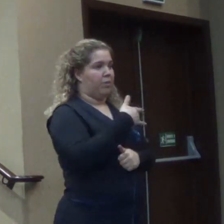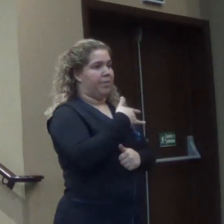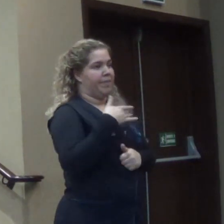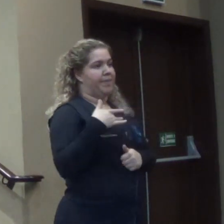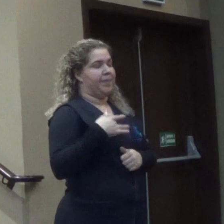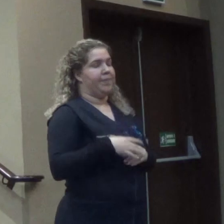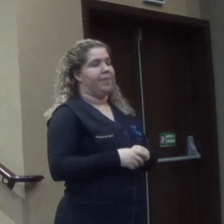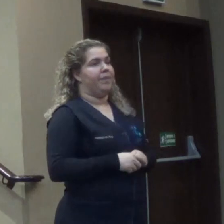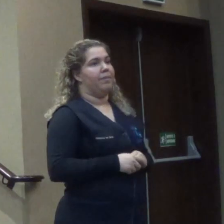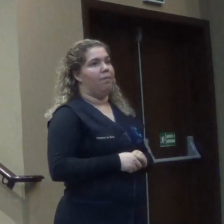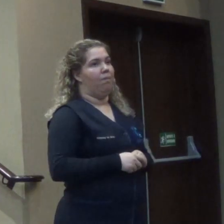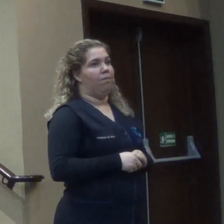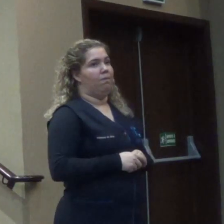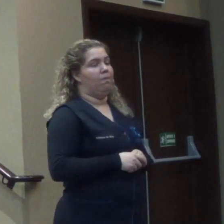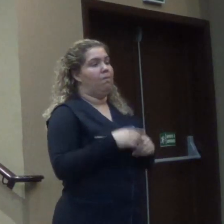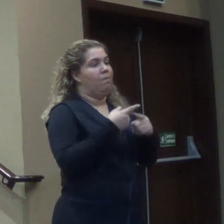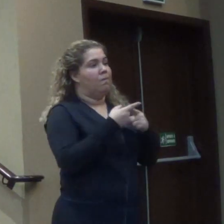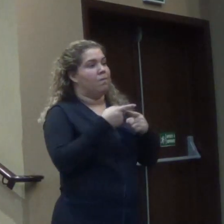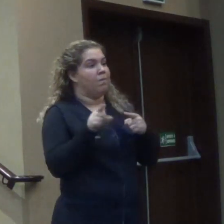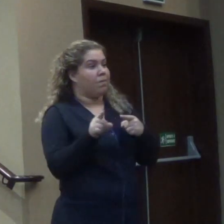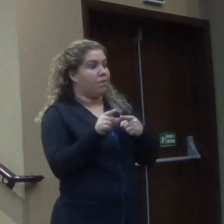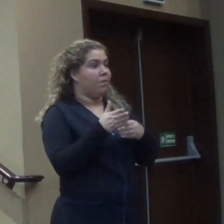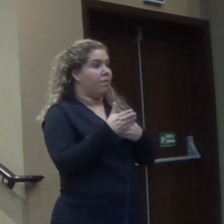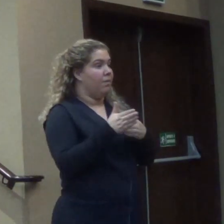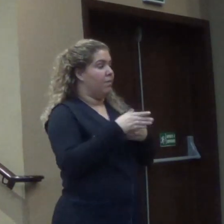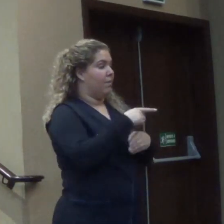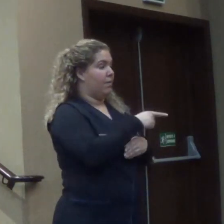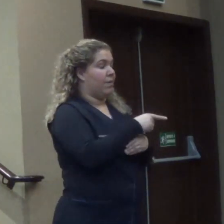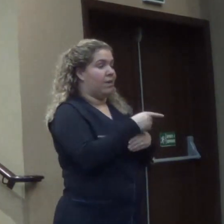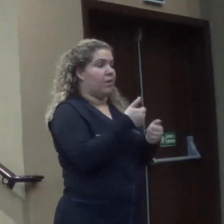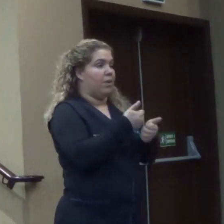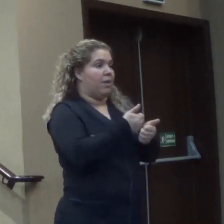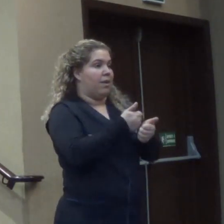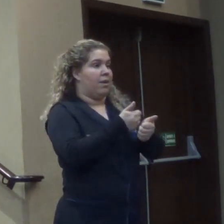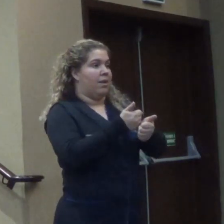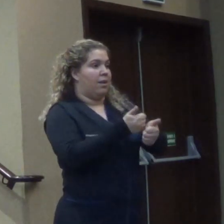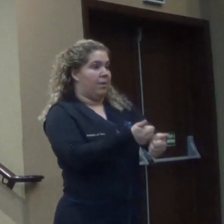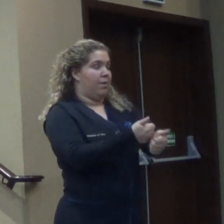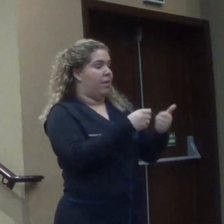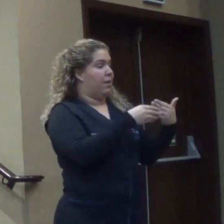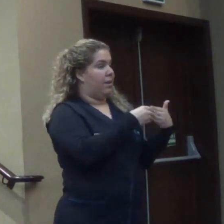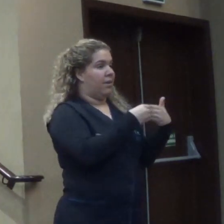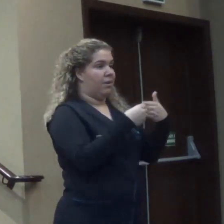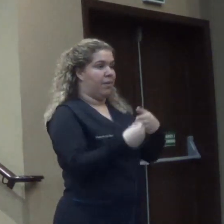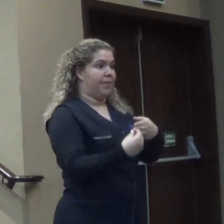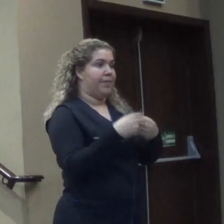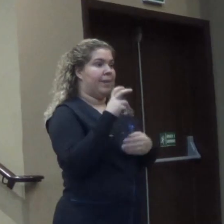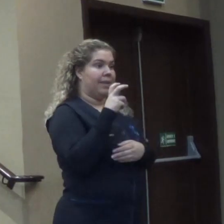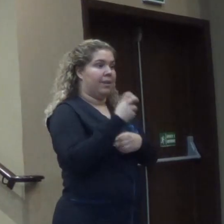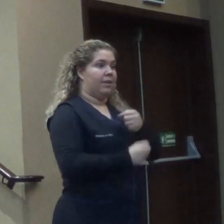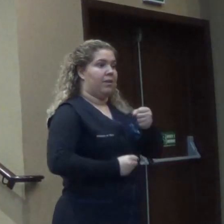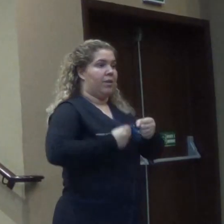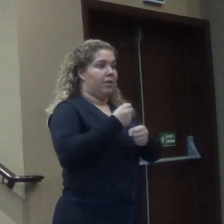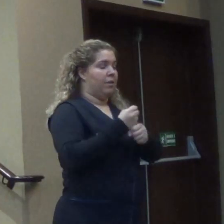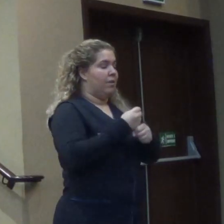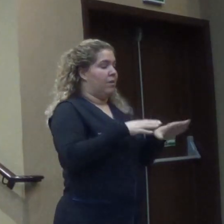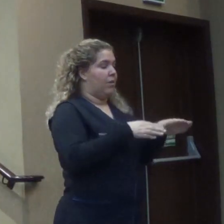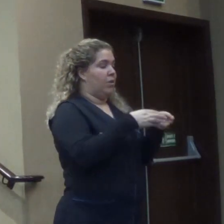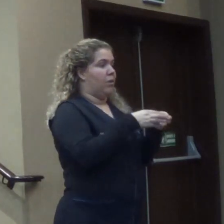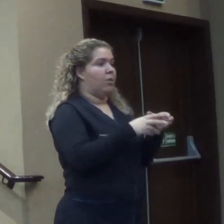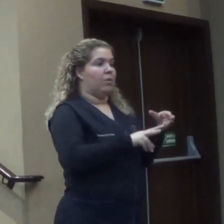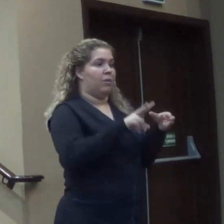check-up. No final do acompanhamento dos 5 anos, o grupo 2, que fazia o